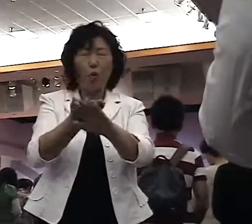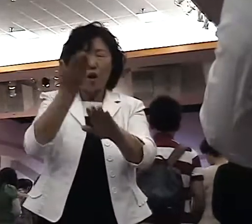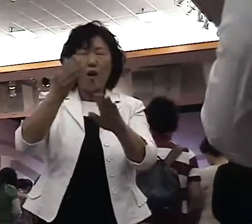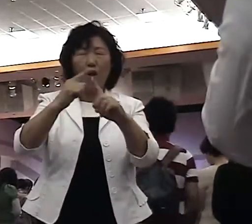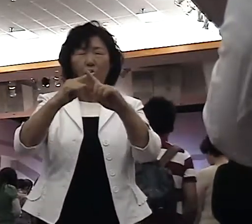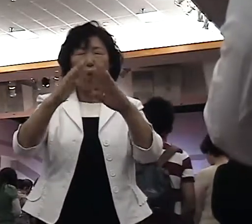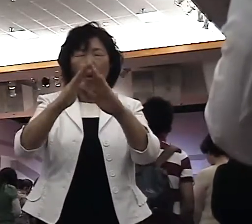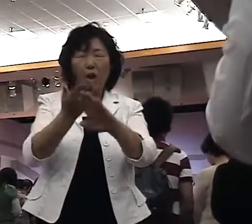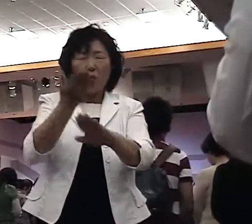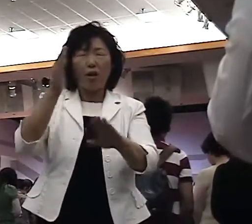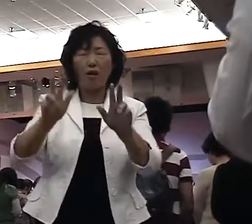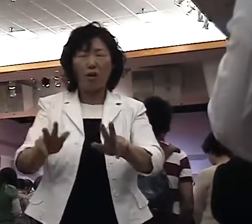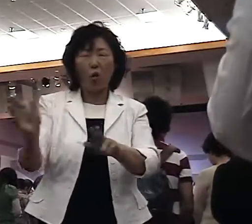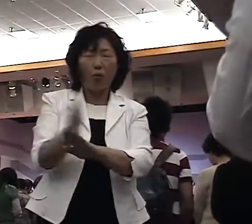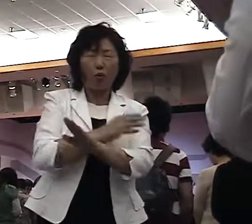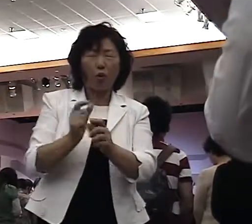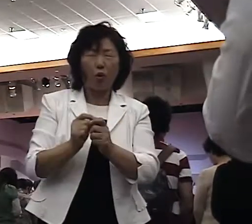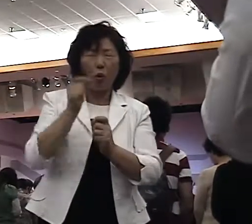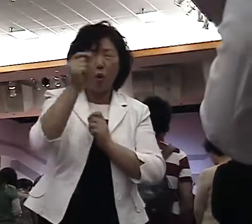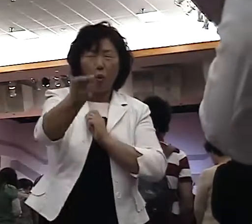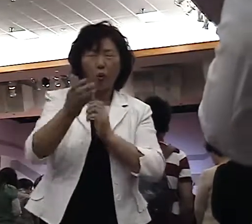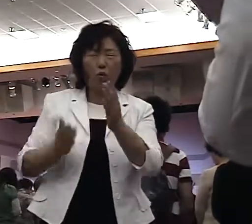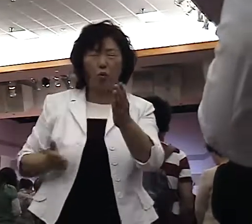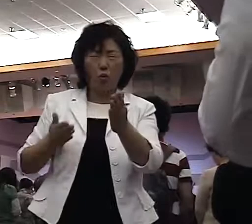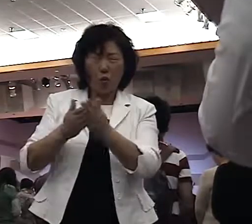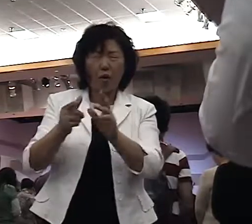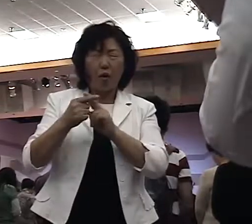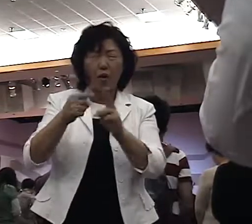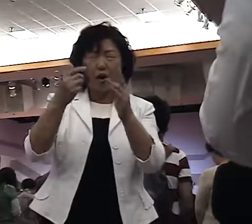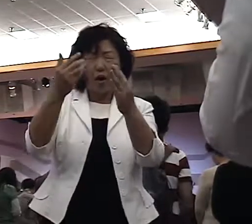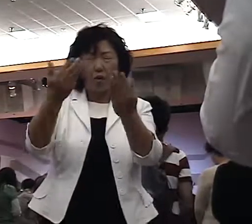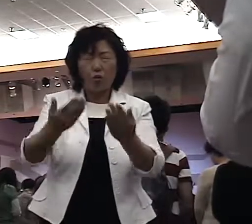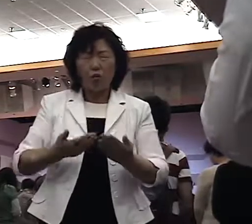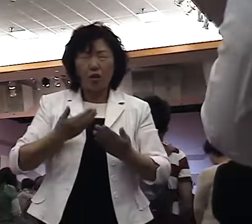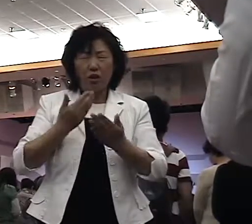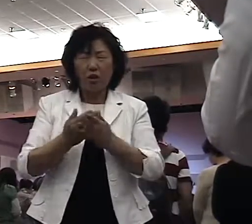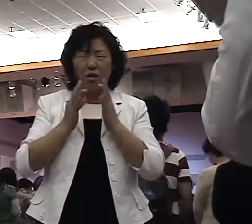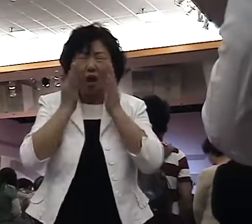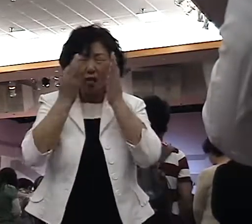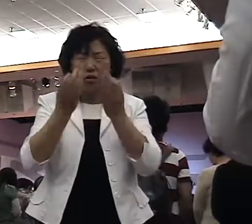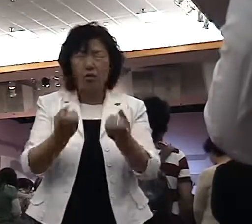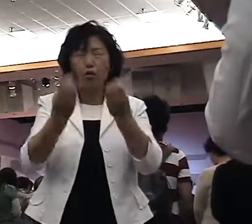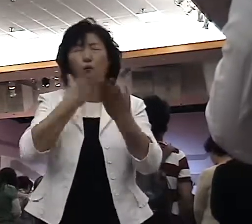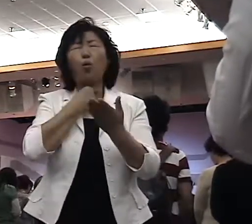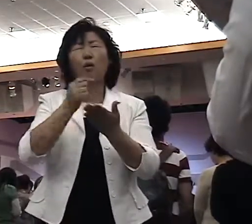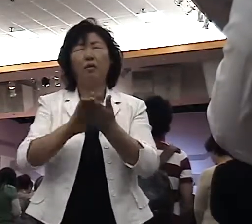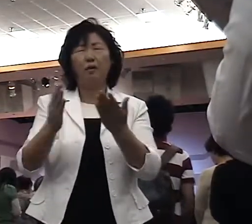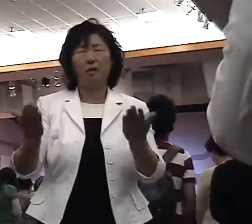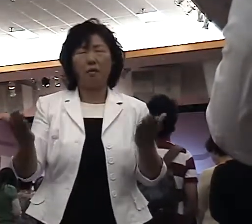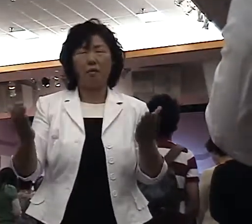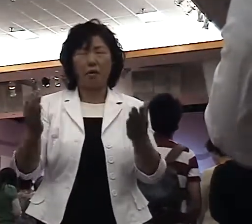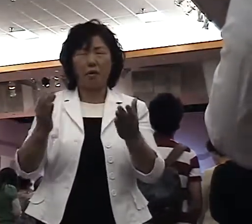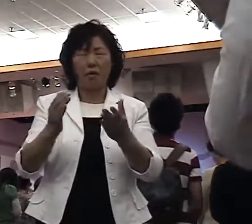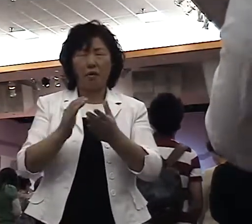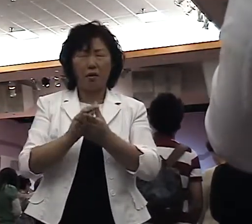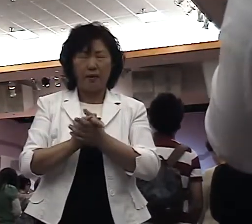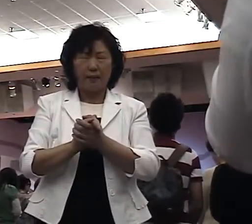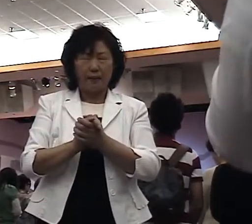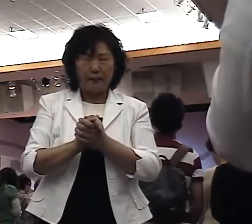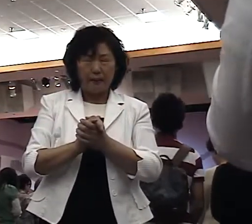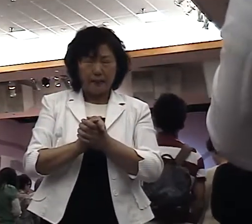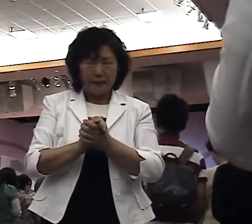교회 위에 이제로부터 영원토록 함께하여 주시옵기를 간절히 축원하옵나이다. 아멘.